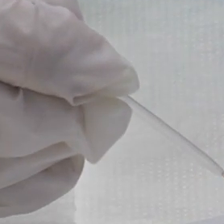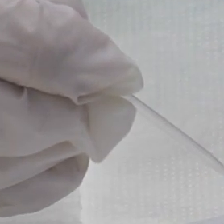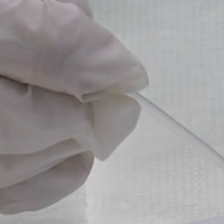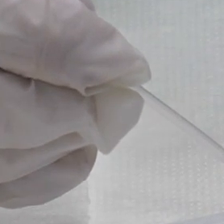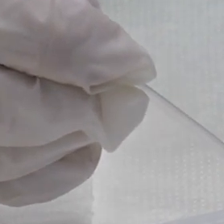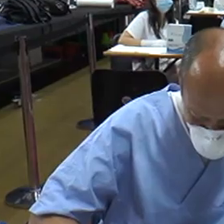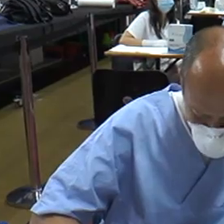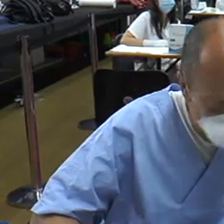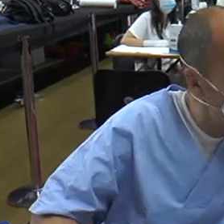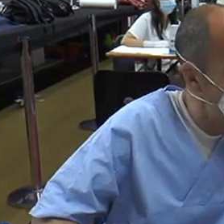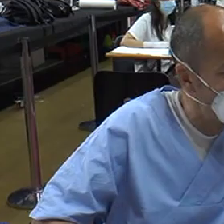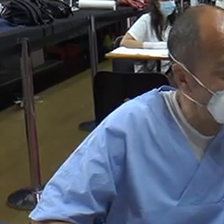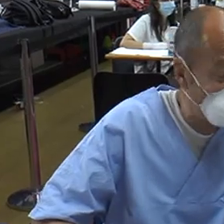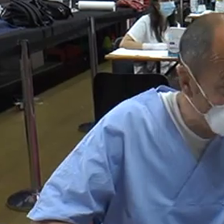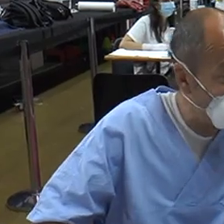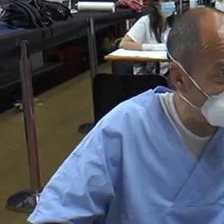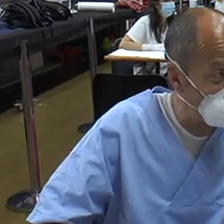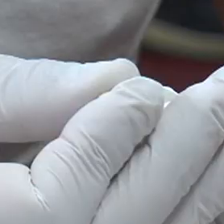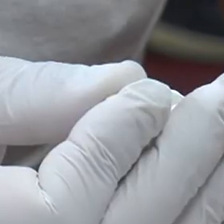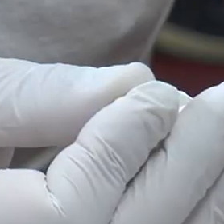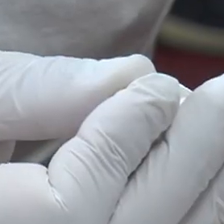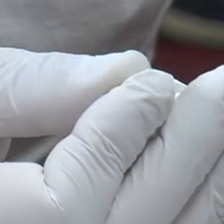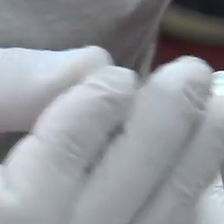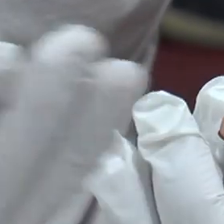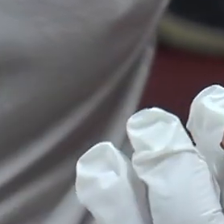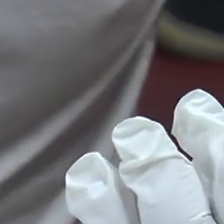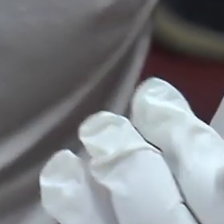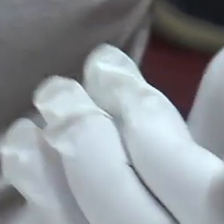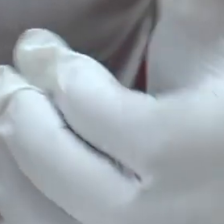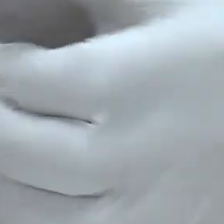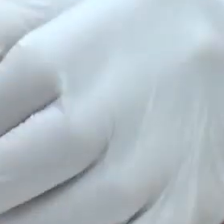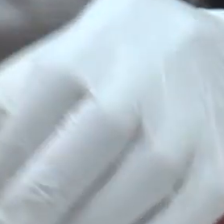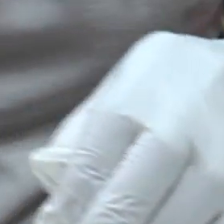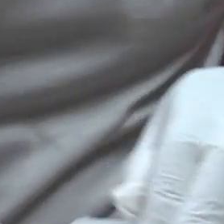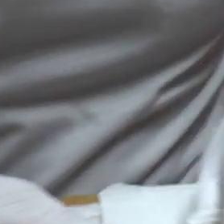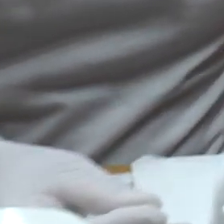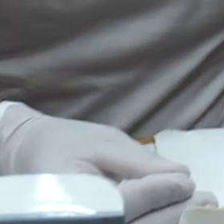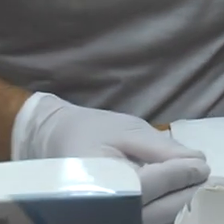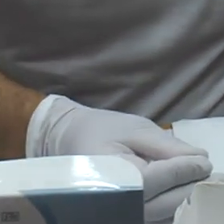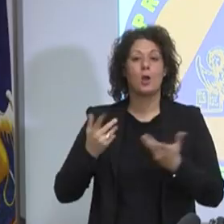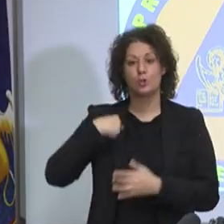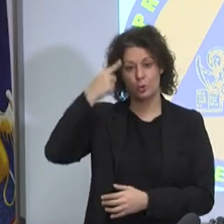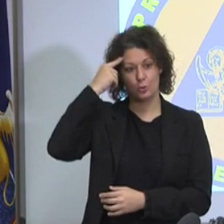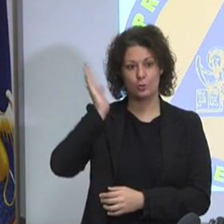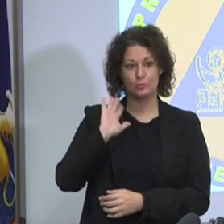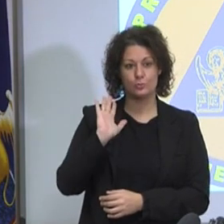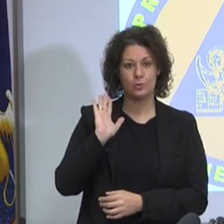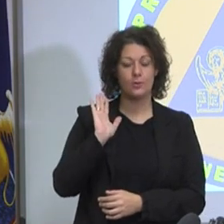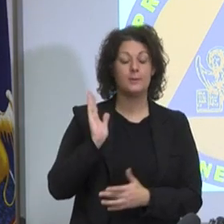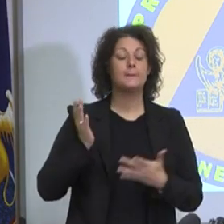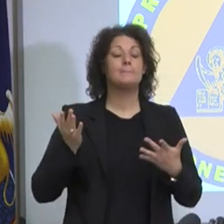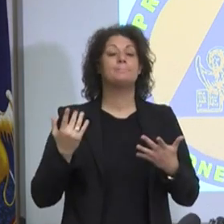Ciò non significa però che non ci si trovi di fronte ad una situazione molto seria e potenzialmente molto grave. Il contesto è un contesto